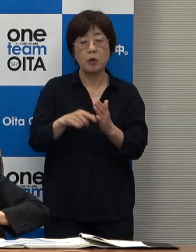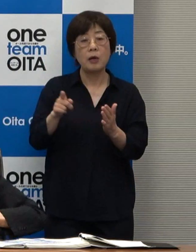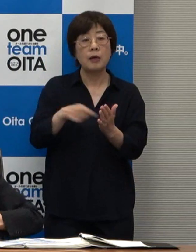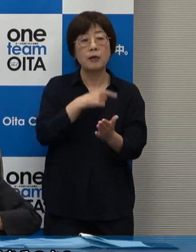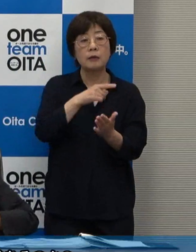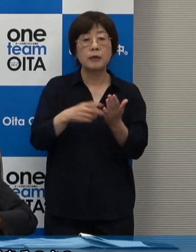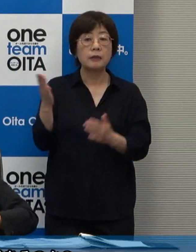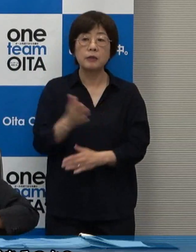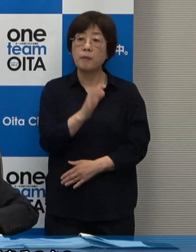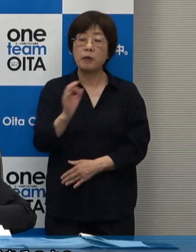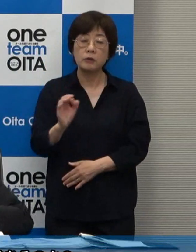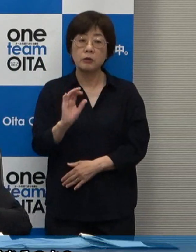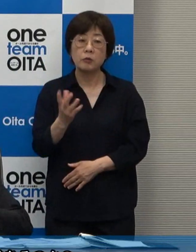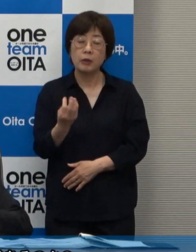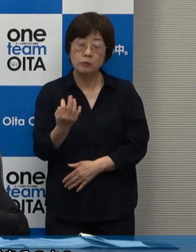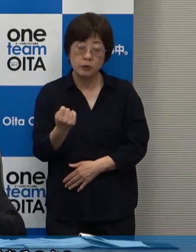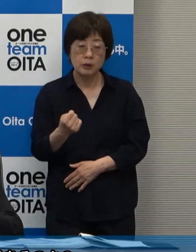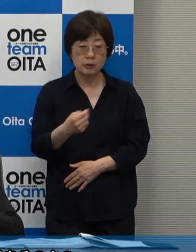これね、